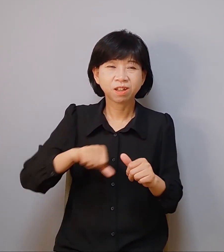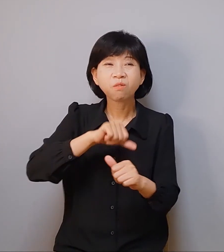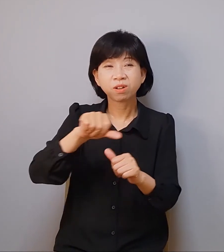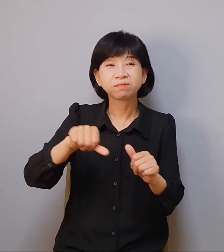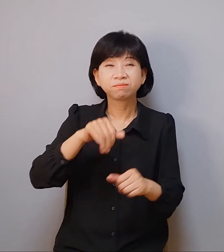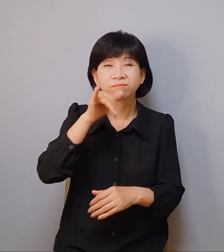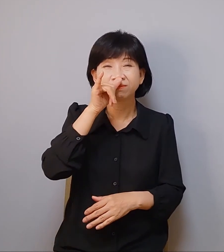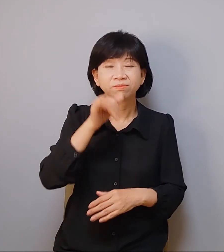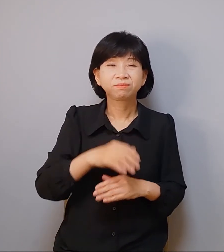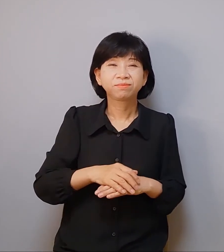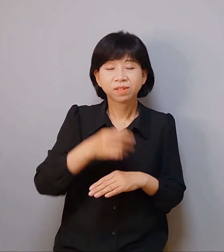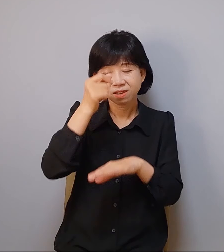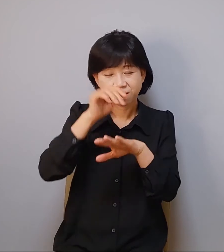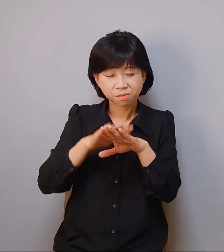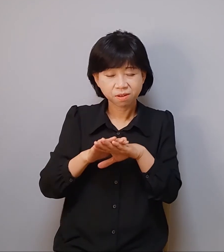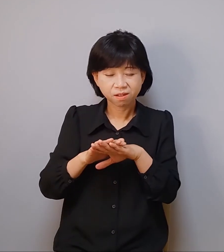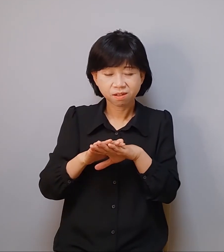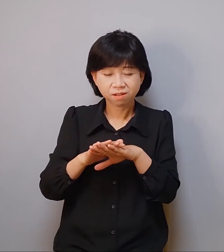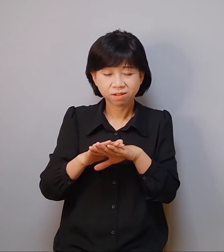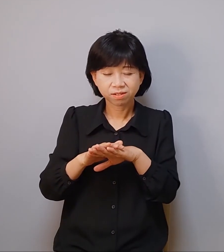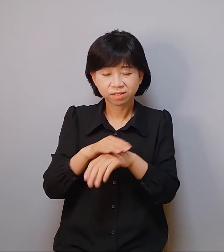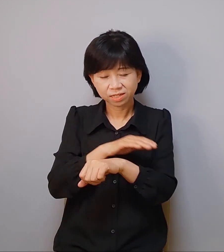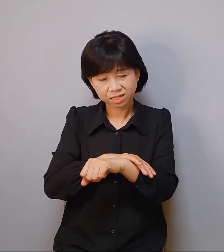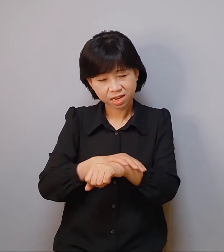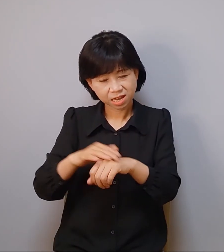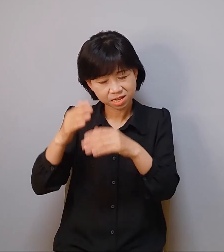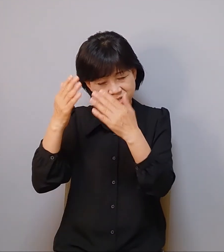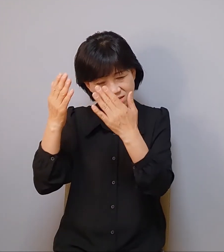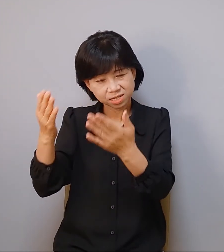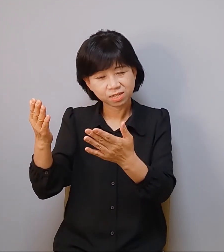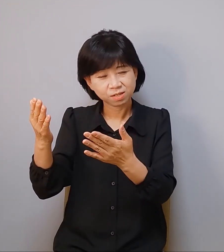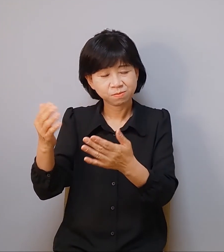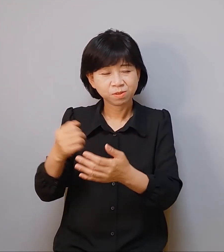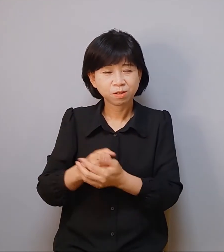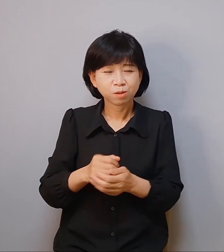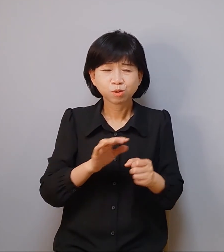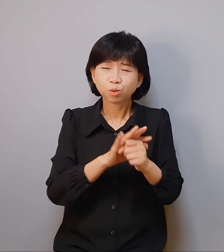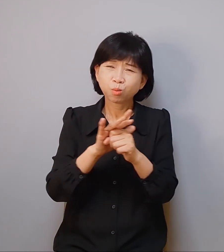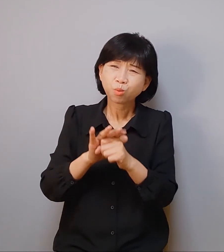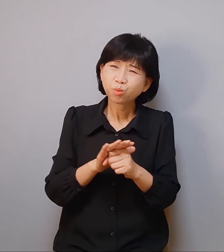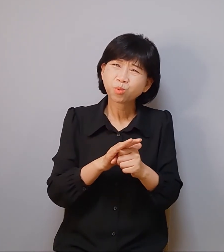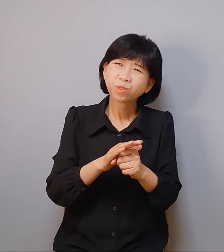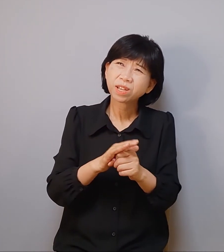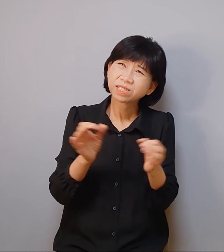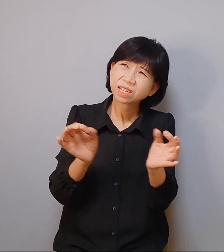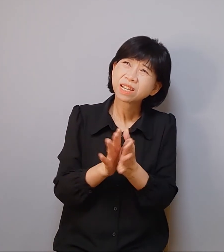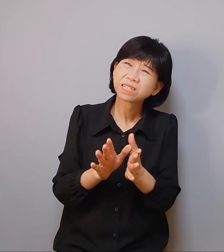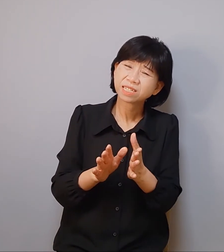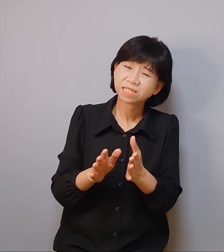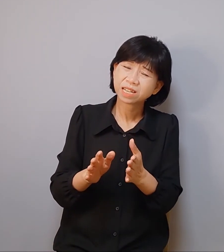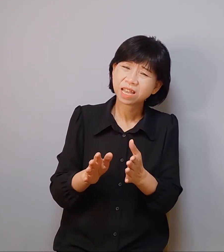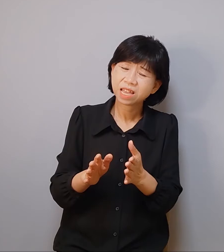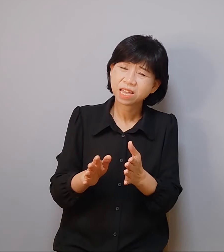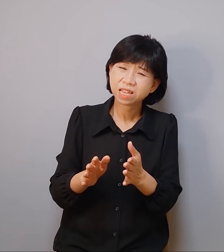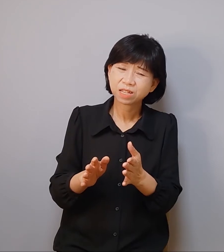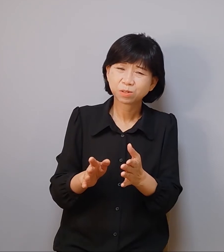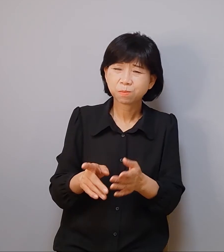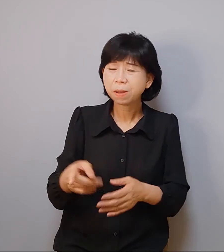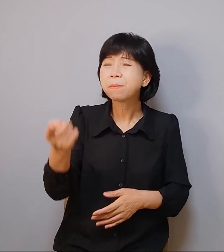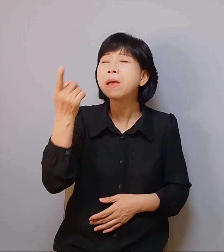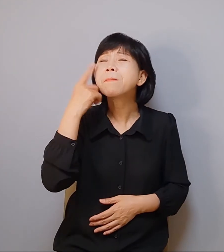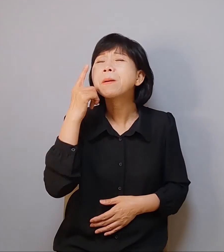예배를 잘 드려서 코로나 좀 떠나게 해라. 너네 기도한다며 좀 모여서 그런 기도를 해라.